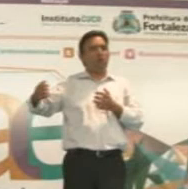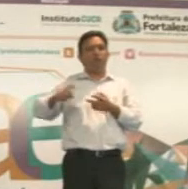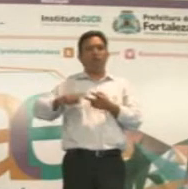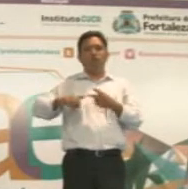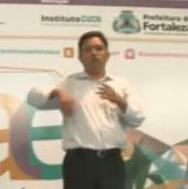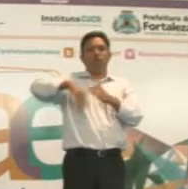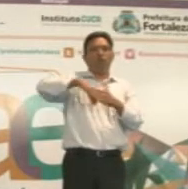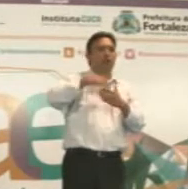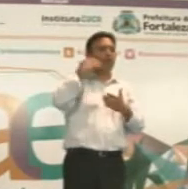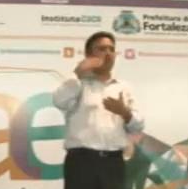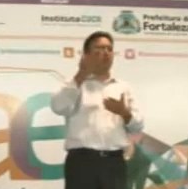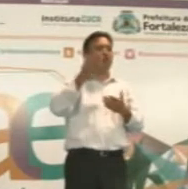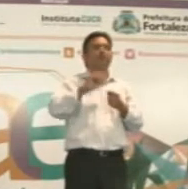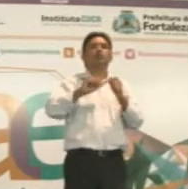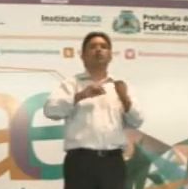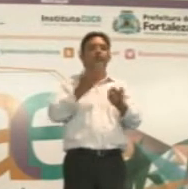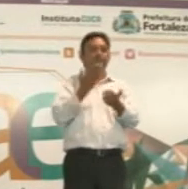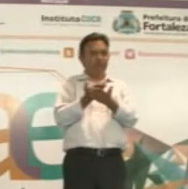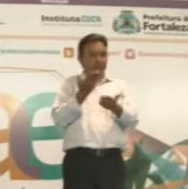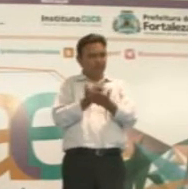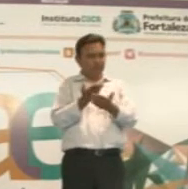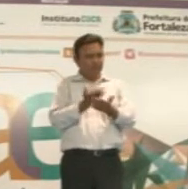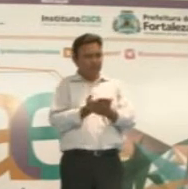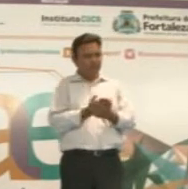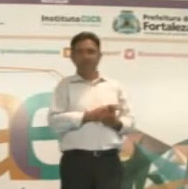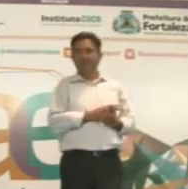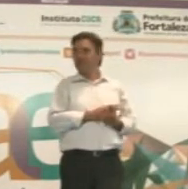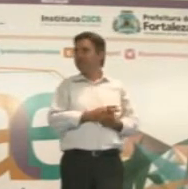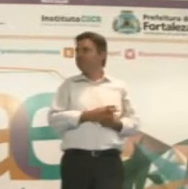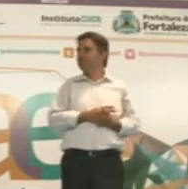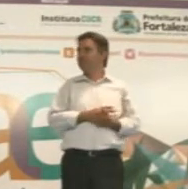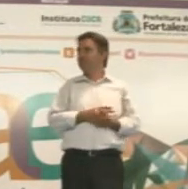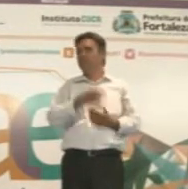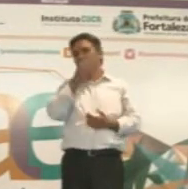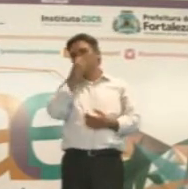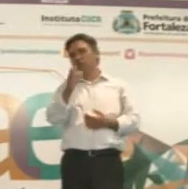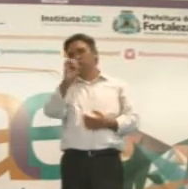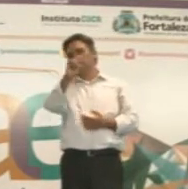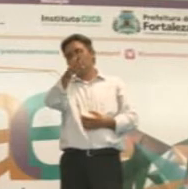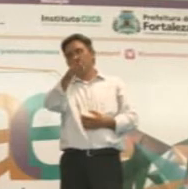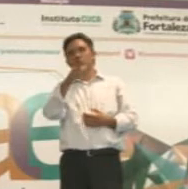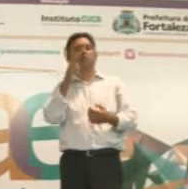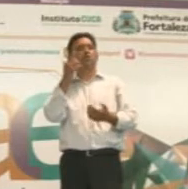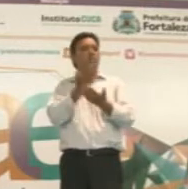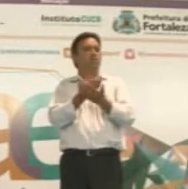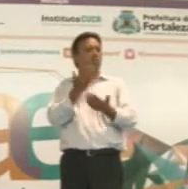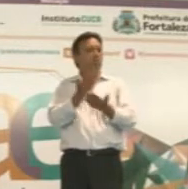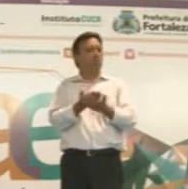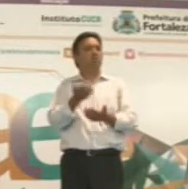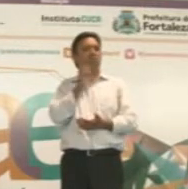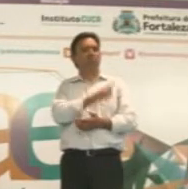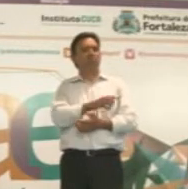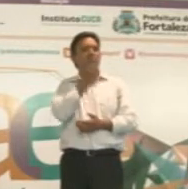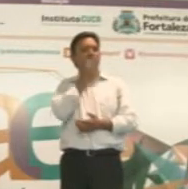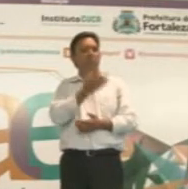né? É sentar e estudar. E eu digo para vocês o seguinte, ó, vale muito a pena. Show?